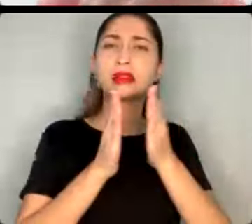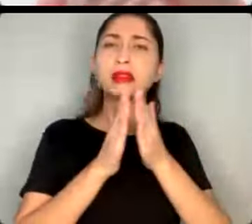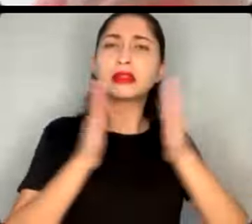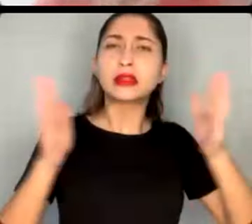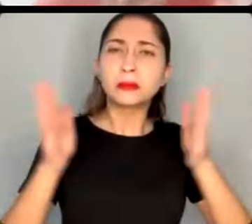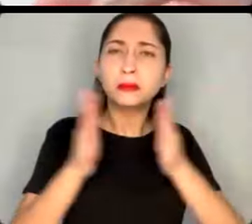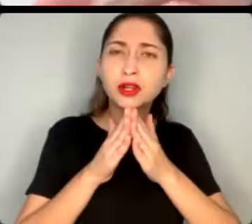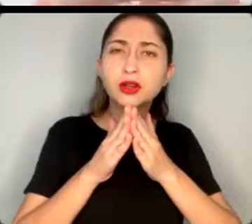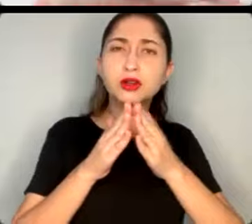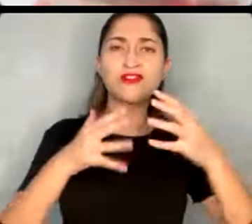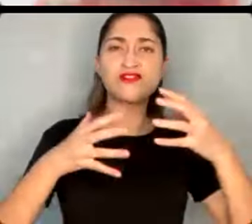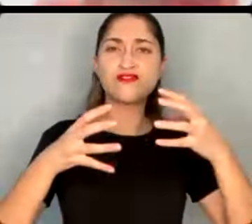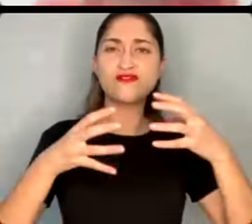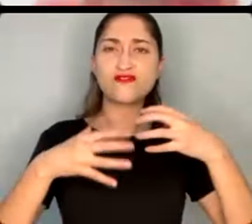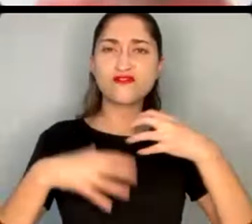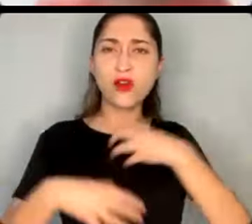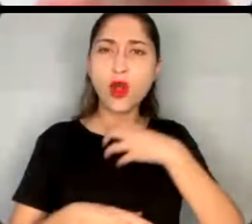formato,